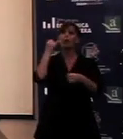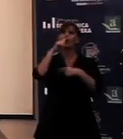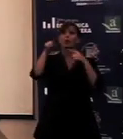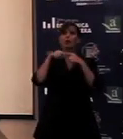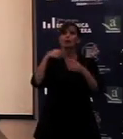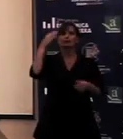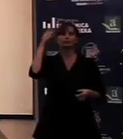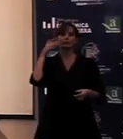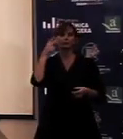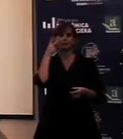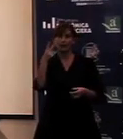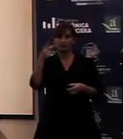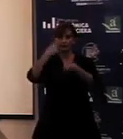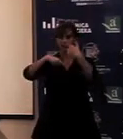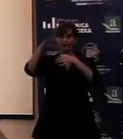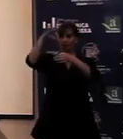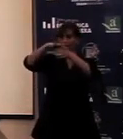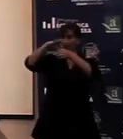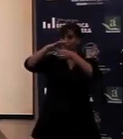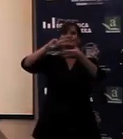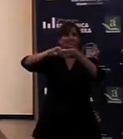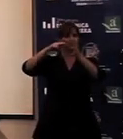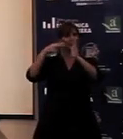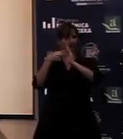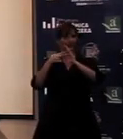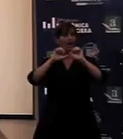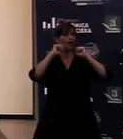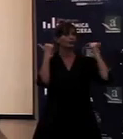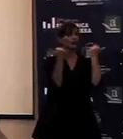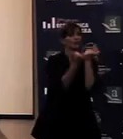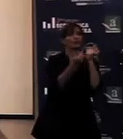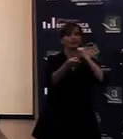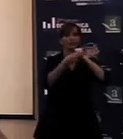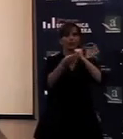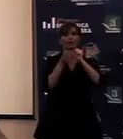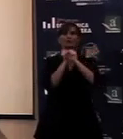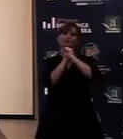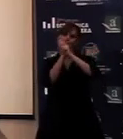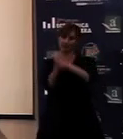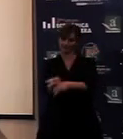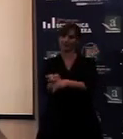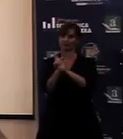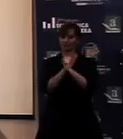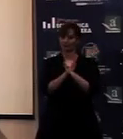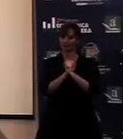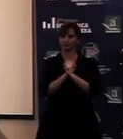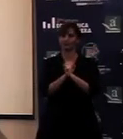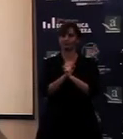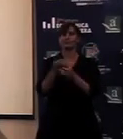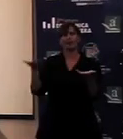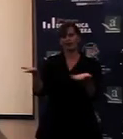APAP, es porque así nos llamamos abreviado. Nos acompañan